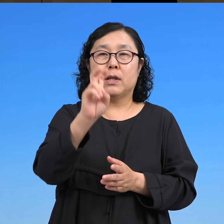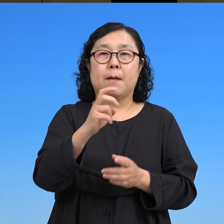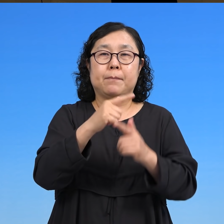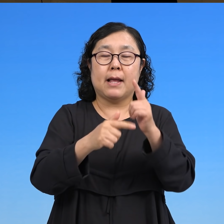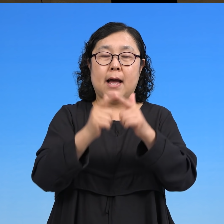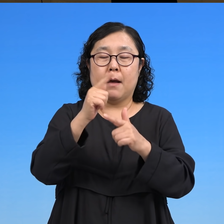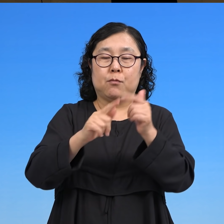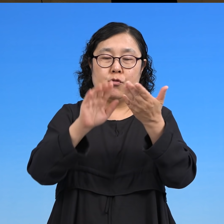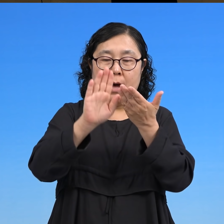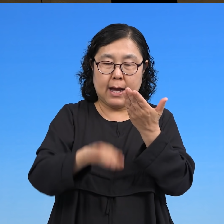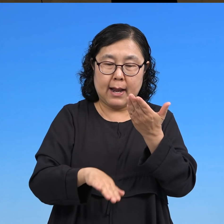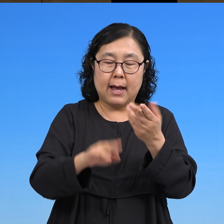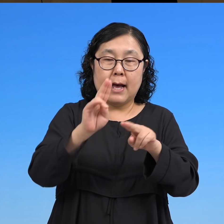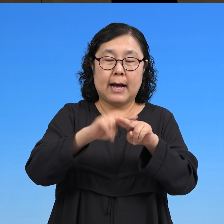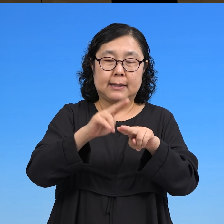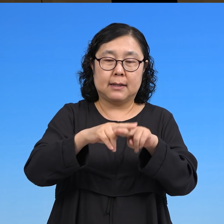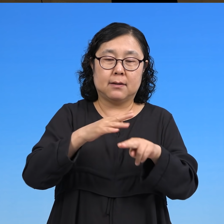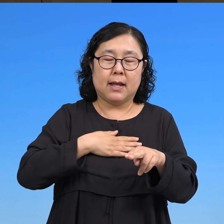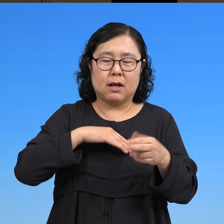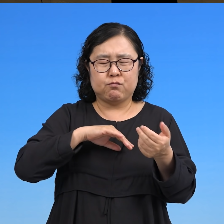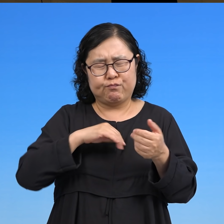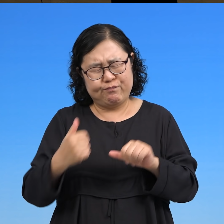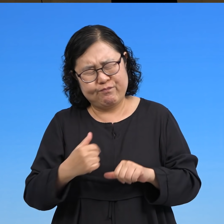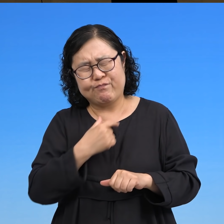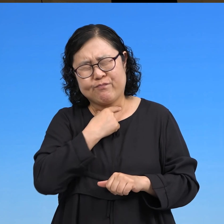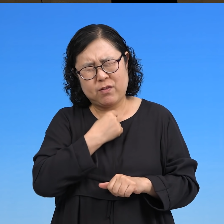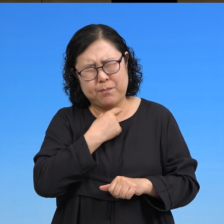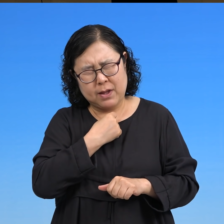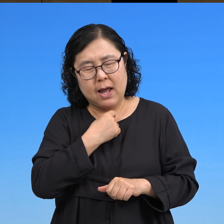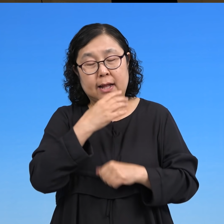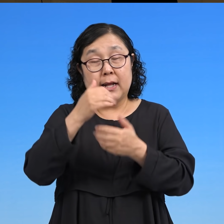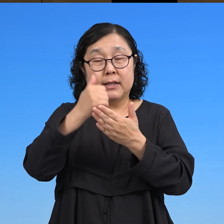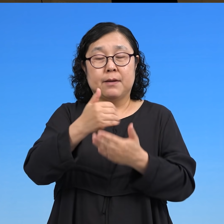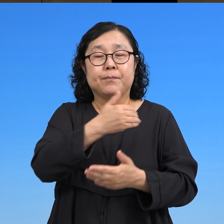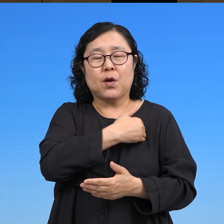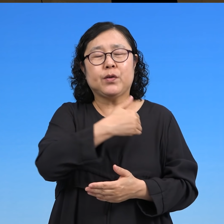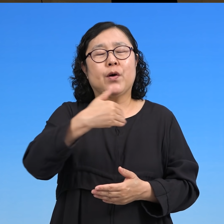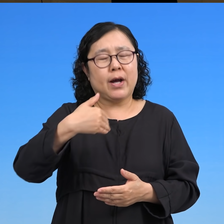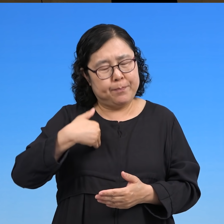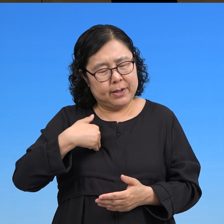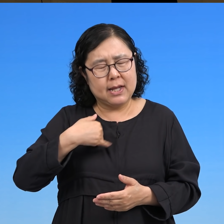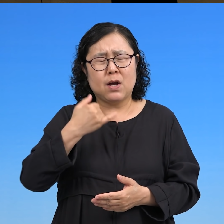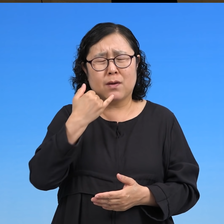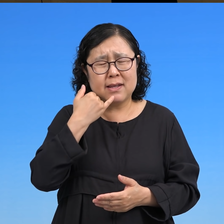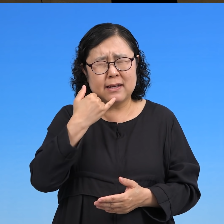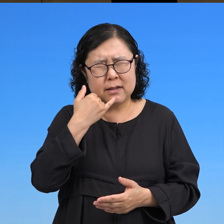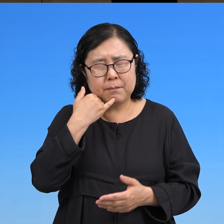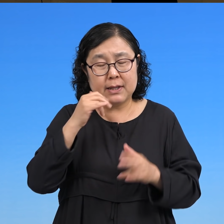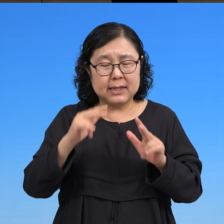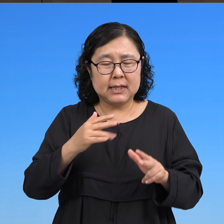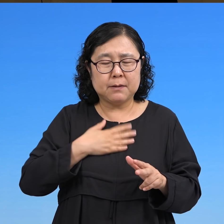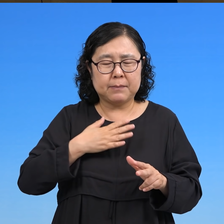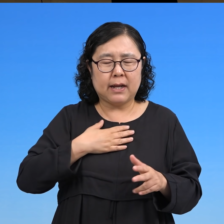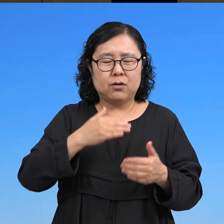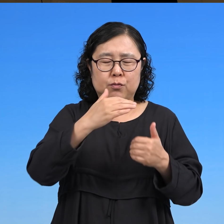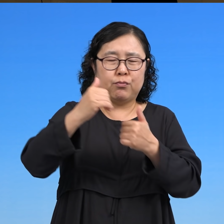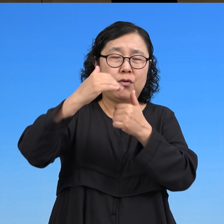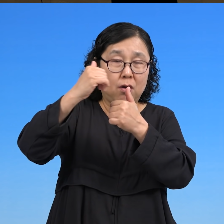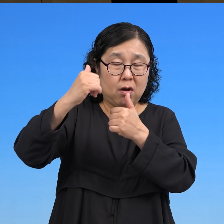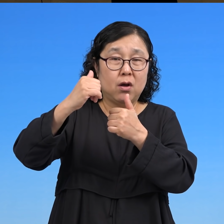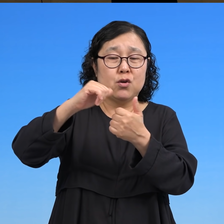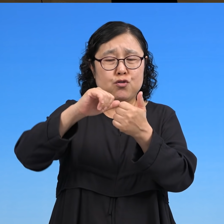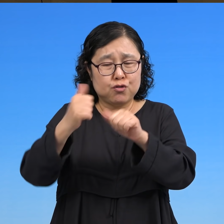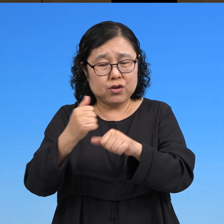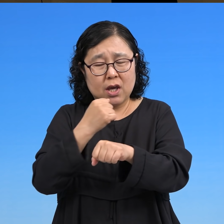아래에 앉아서 자기가 죽기를 원하여 이르되 여호와여 넉넉하오니 지금 내 생명을